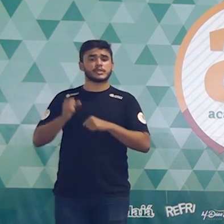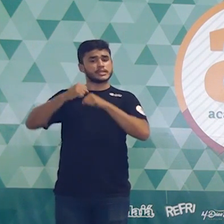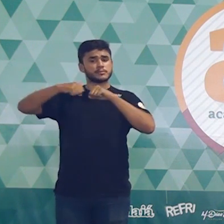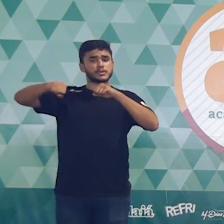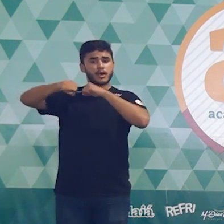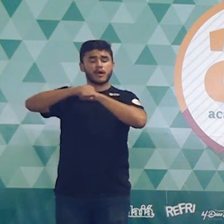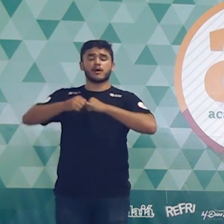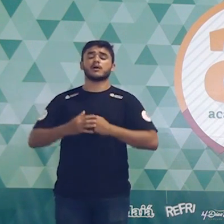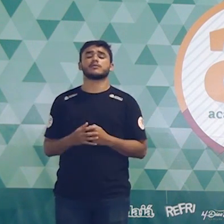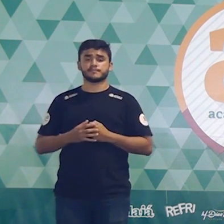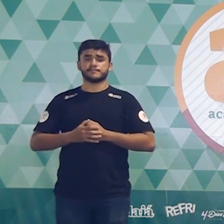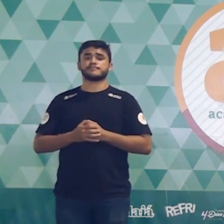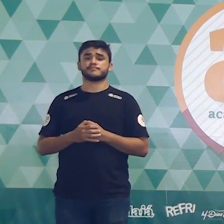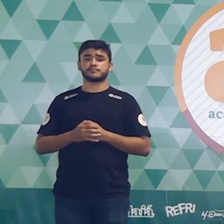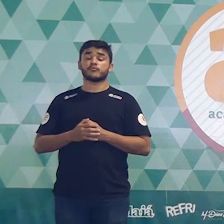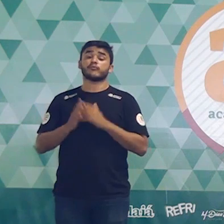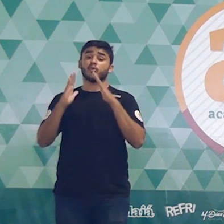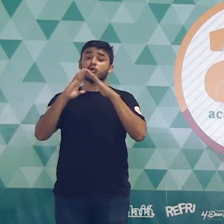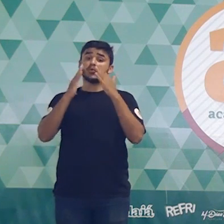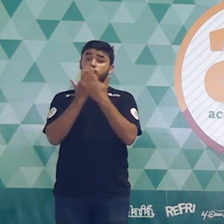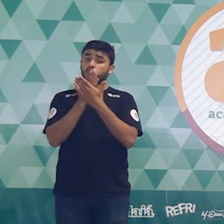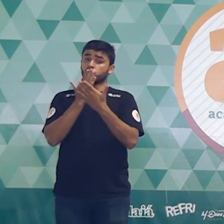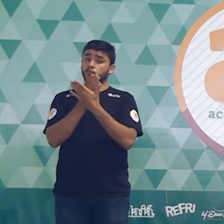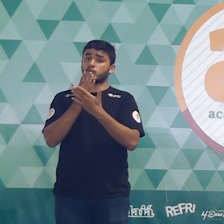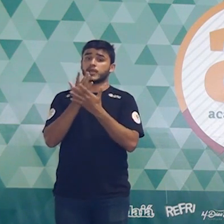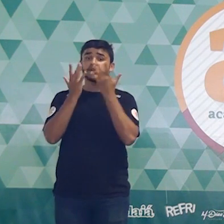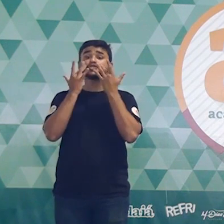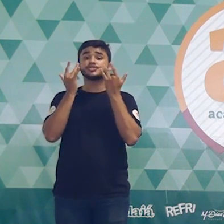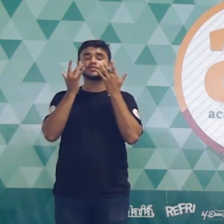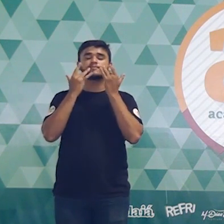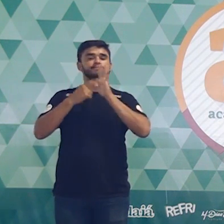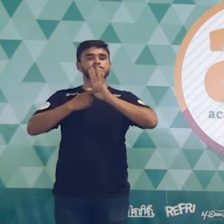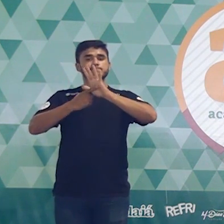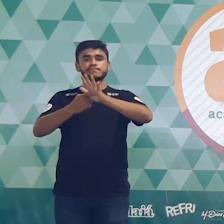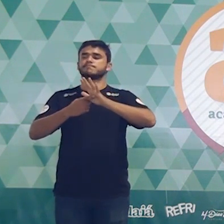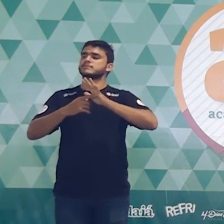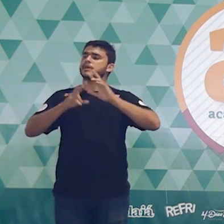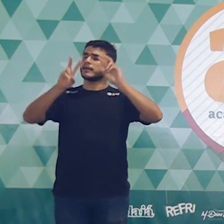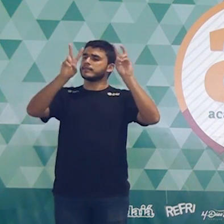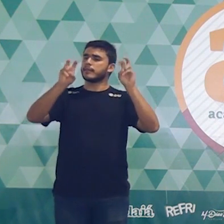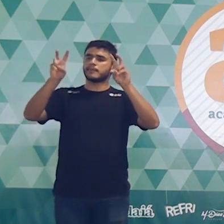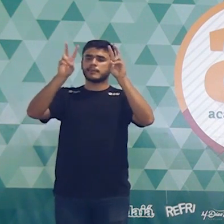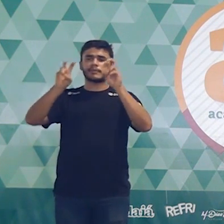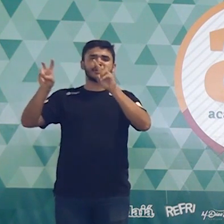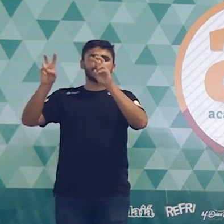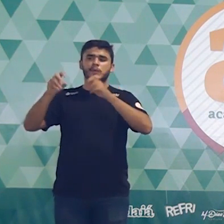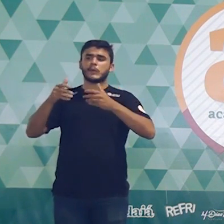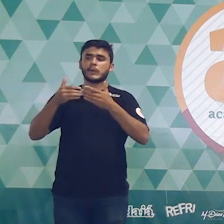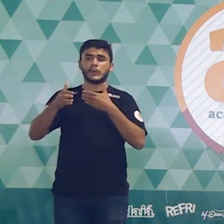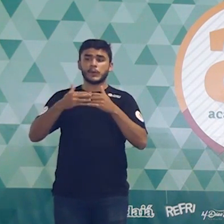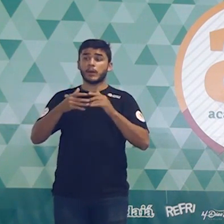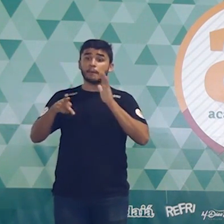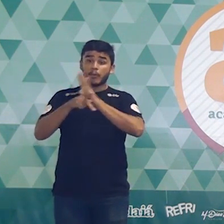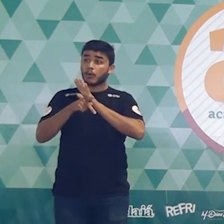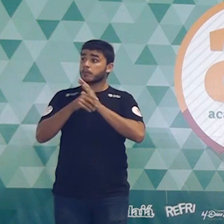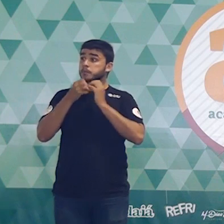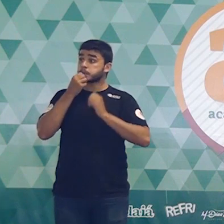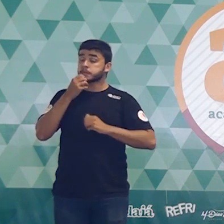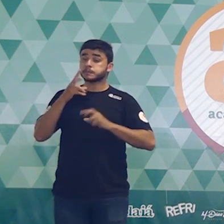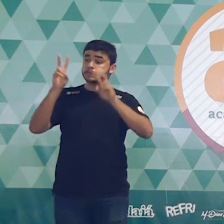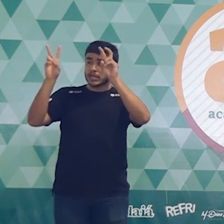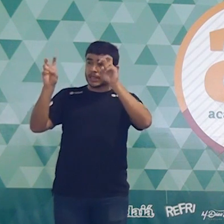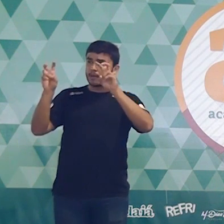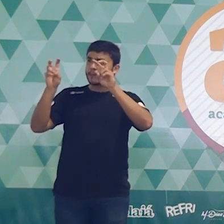seminários, escolas agem por meio de peças teatrais sobre determinados temas de natureza polêmica.